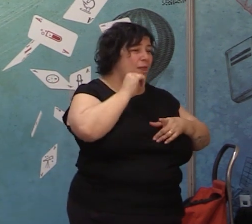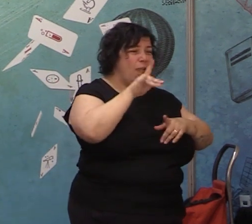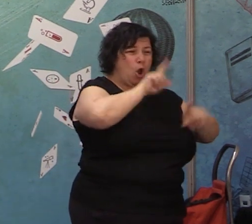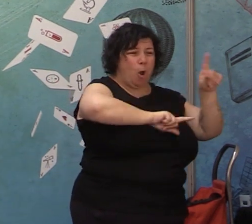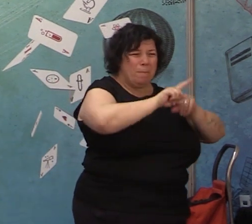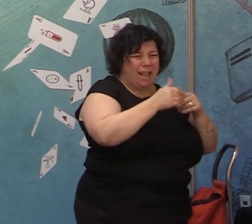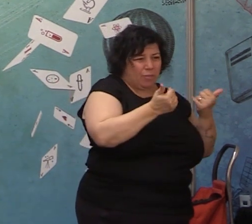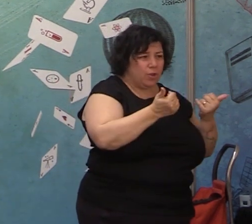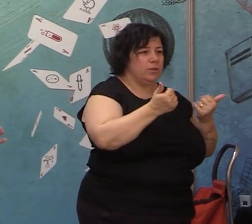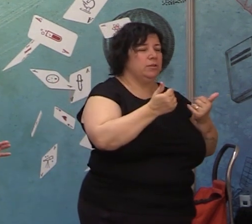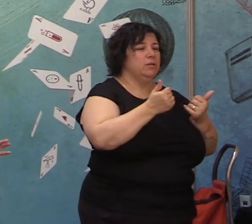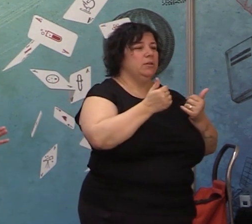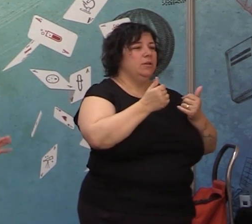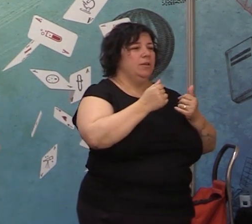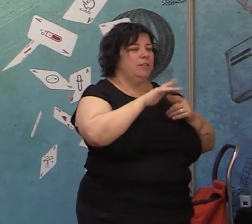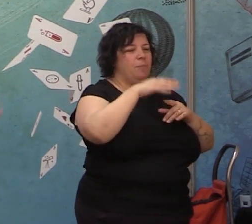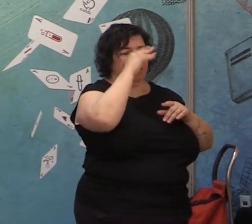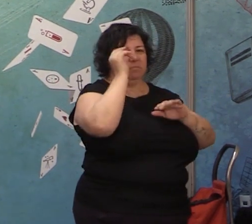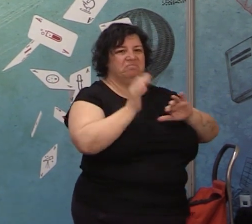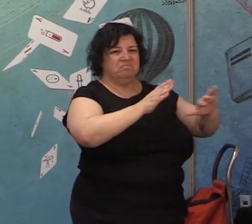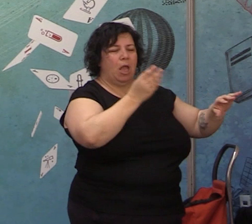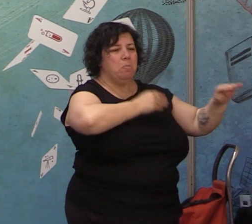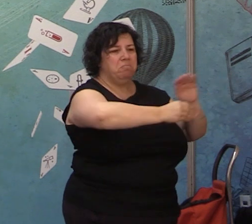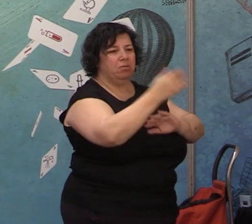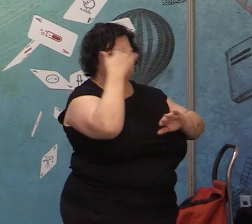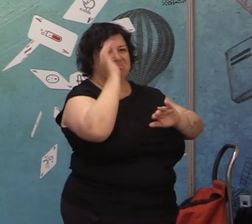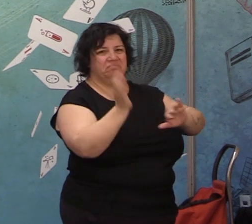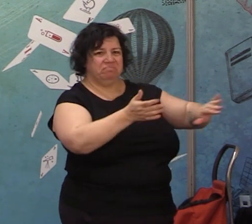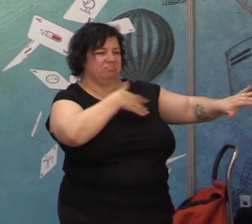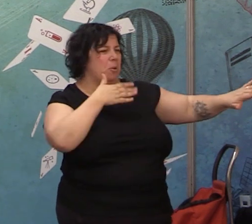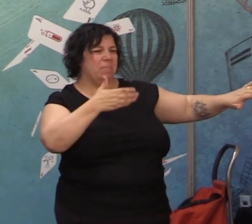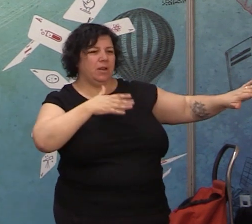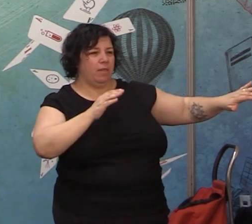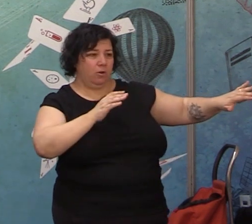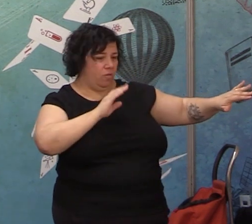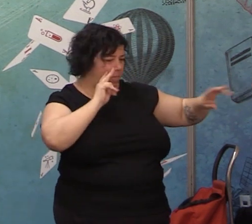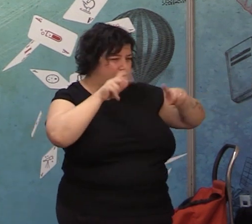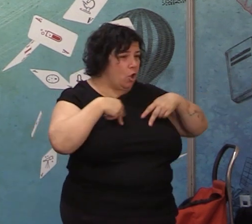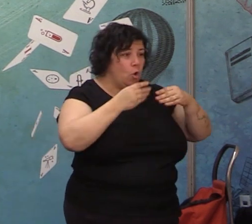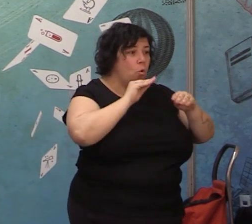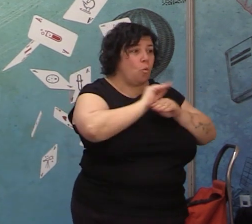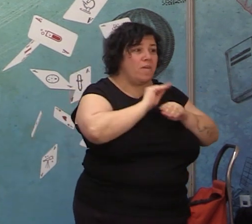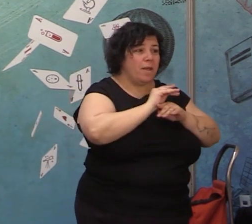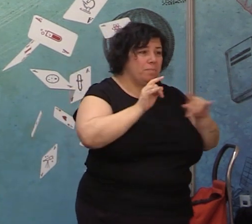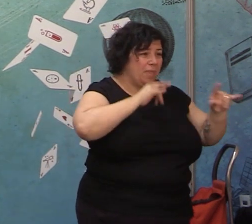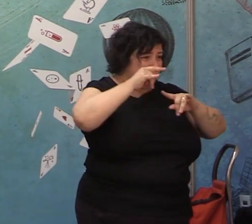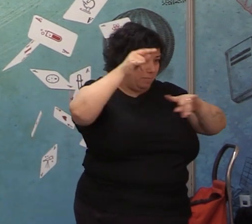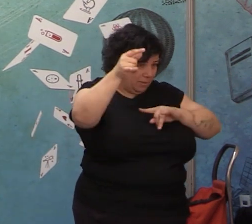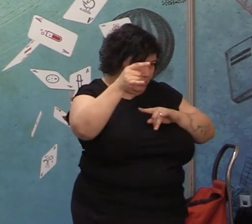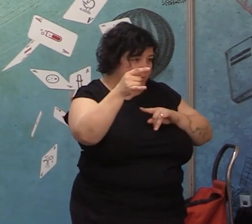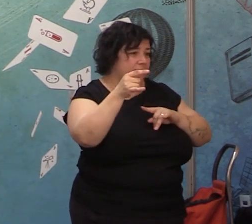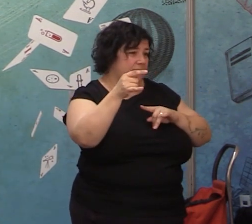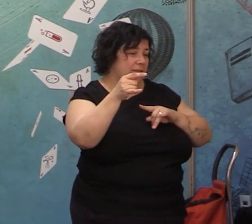no deben olvidarse una vez hayan parido, tienen que cuidarse más que alguien que no haya tenido esos